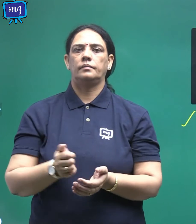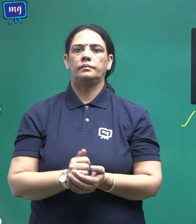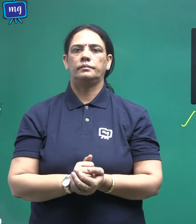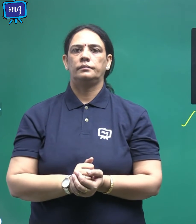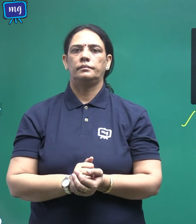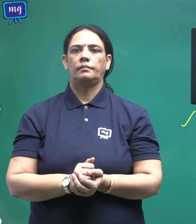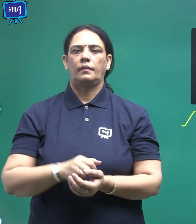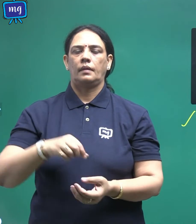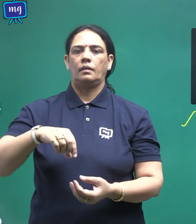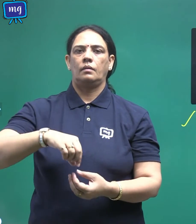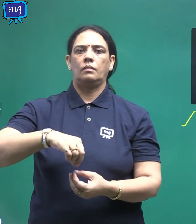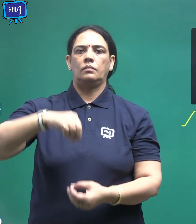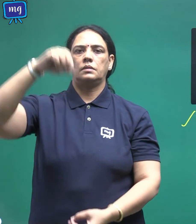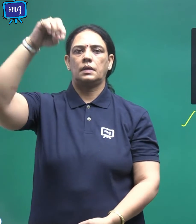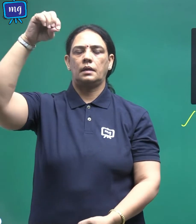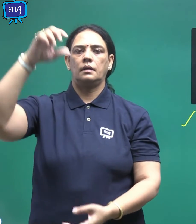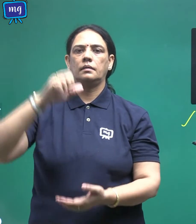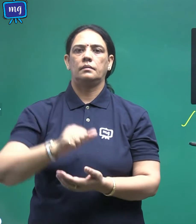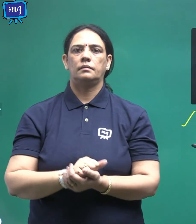ऊंचाई